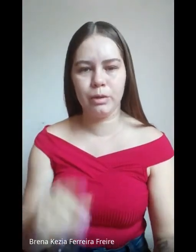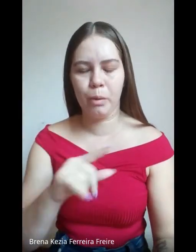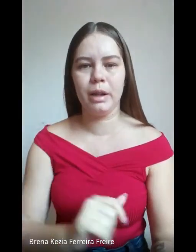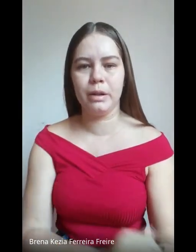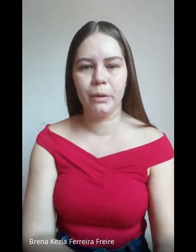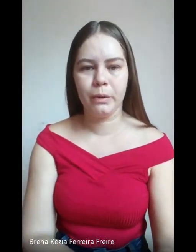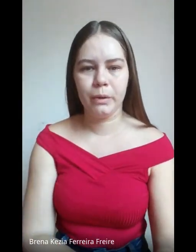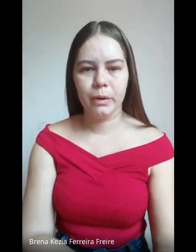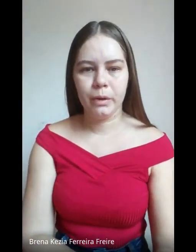Pedro.